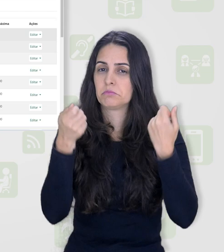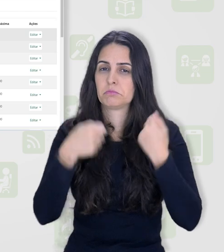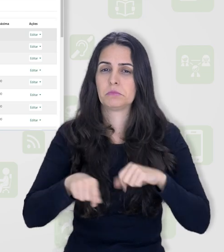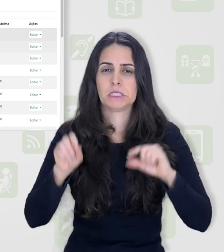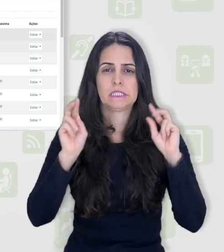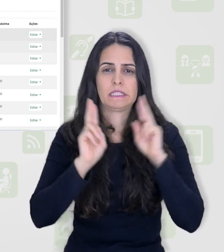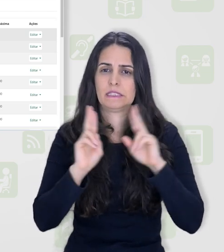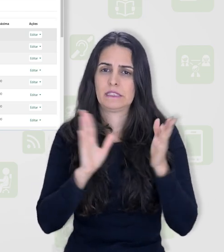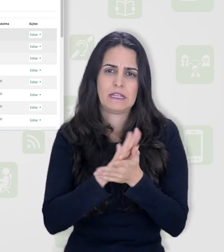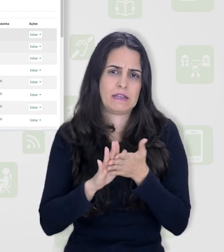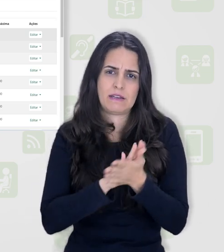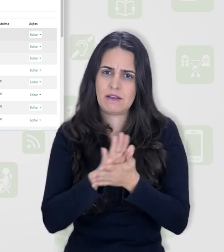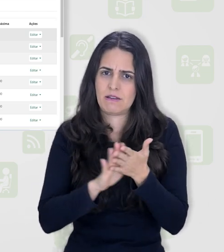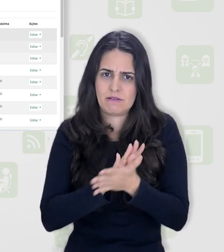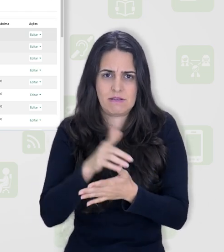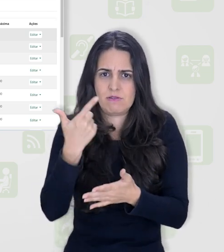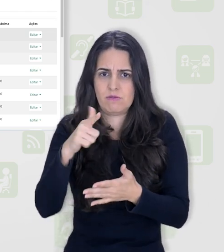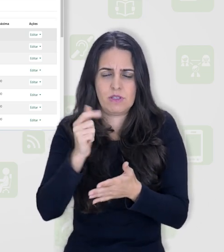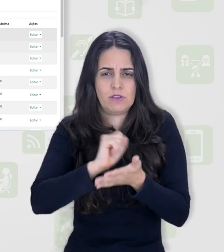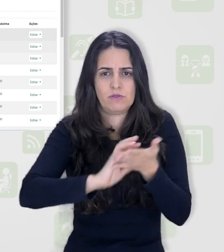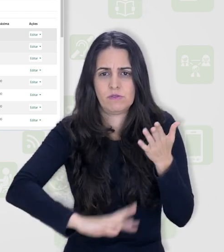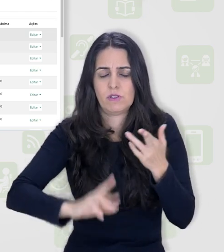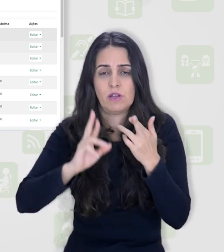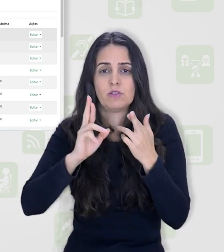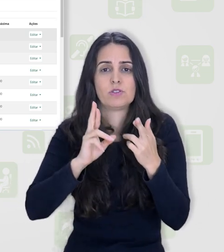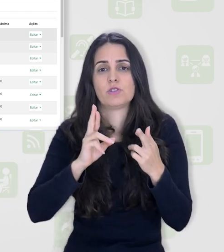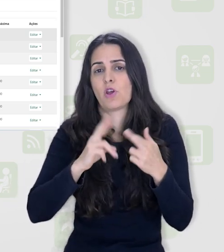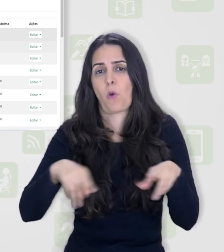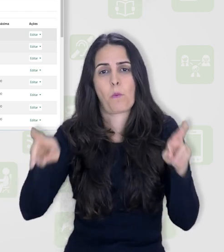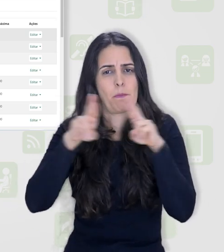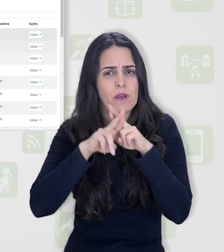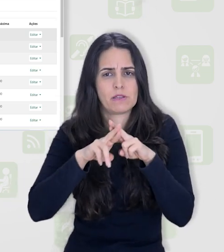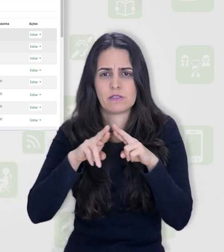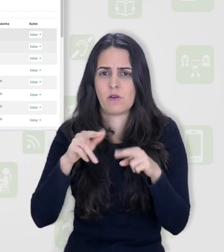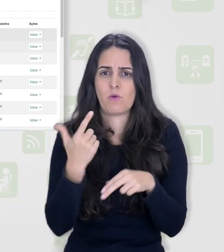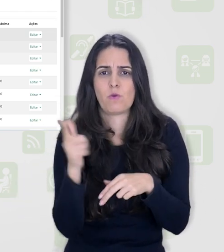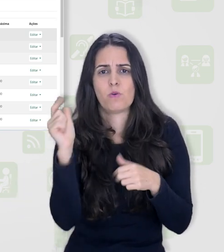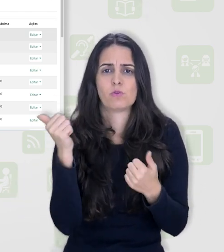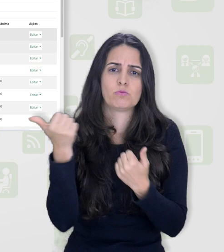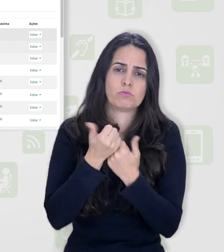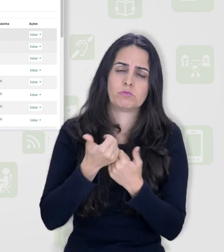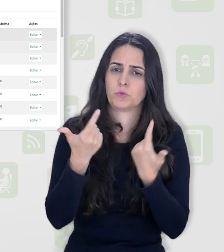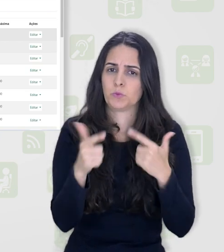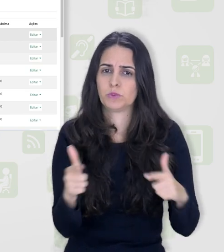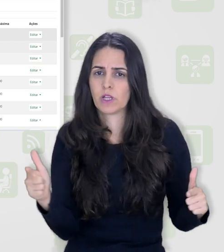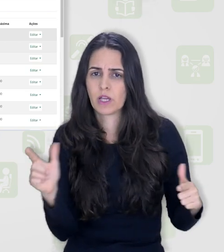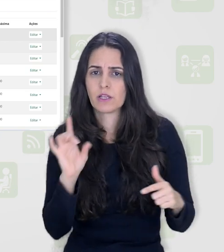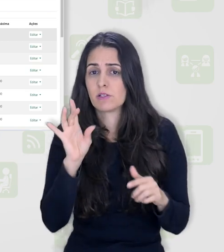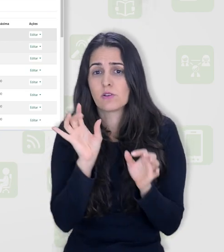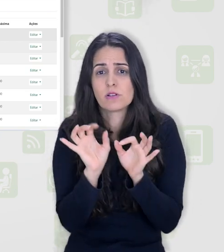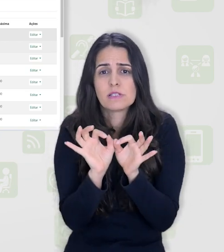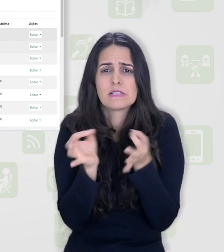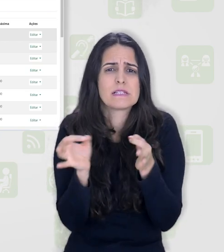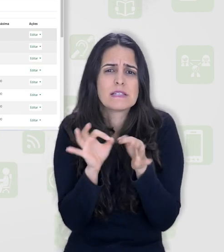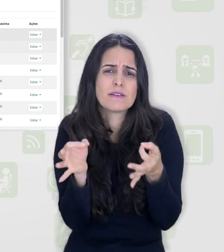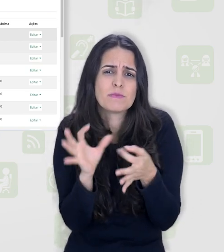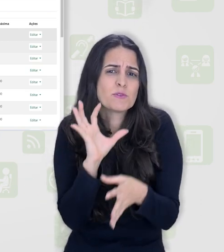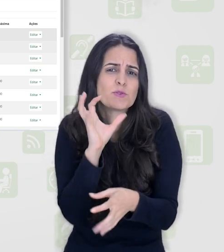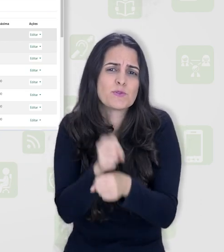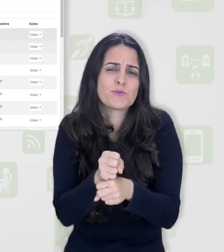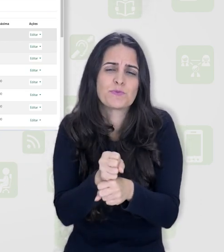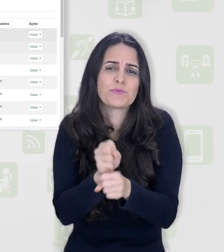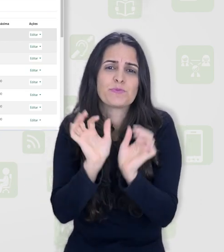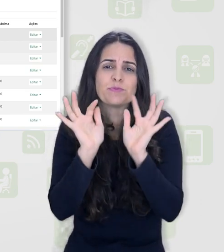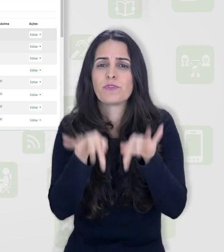mais nada eu não tenho atividades de recuperação Eu não tenho atividade substitutivas eu só quero simplesmente um